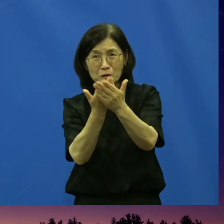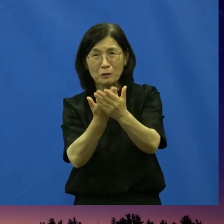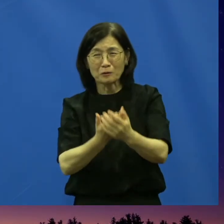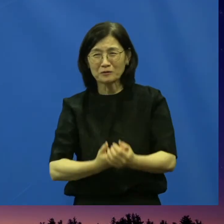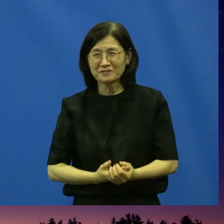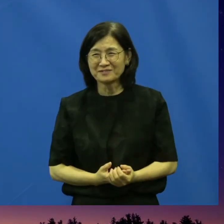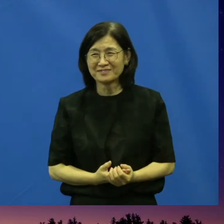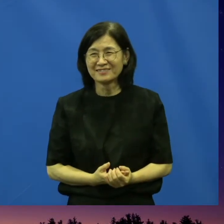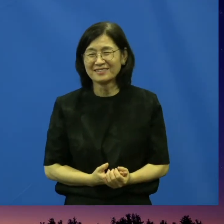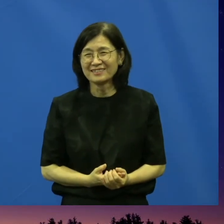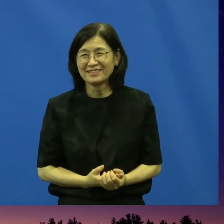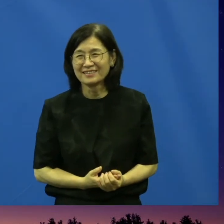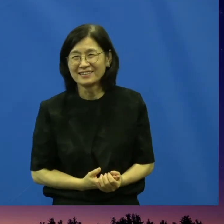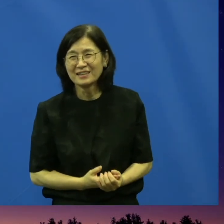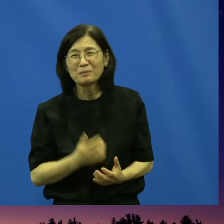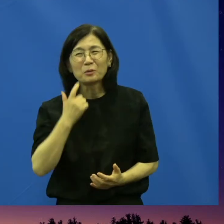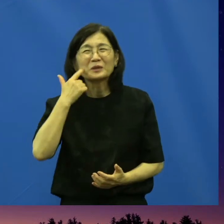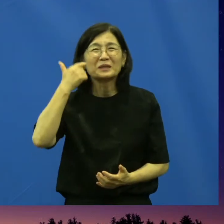안 떴구나. 오케이.